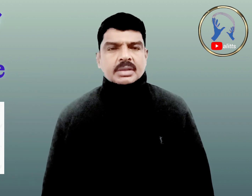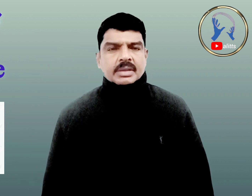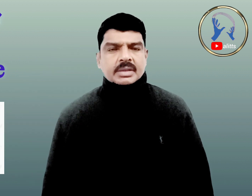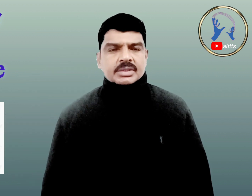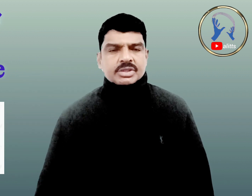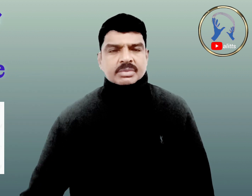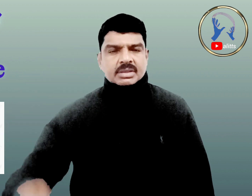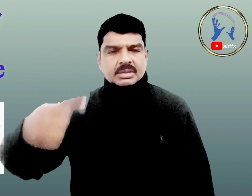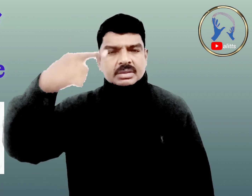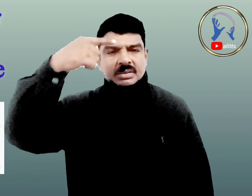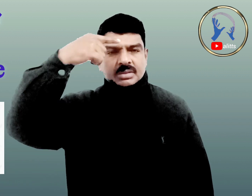किस्मत,